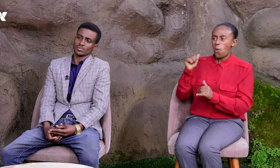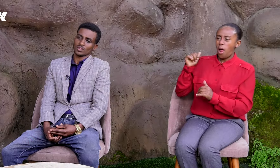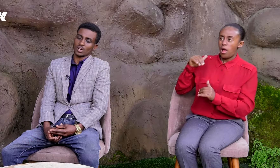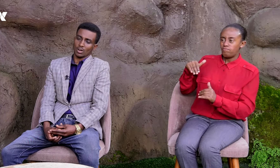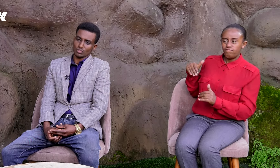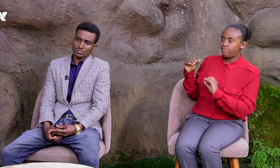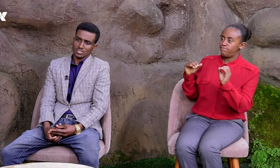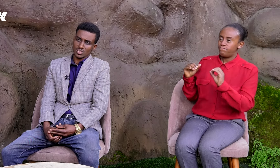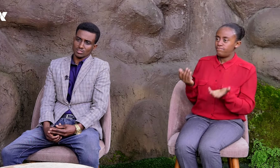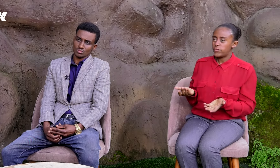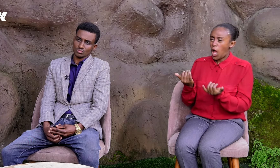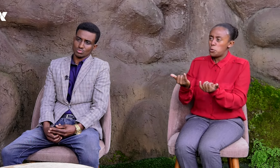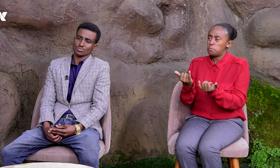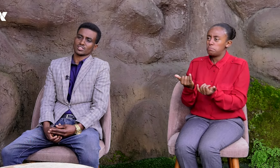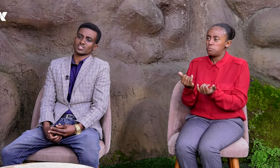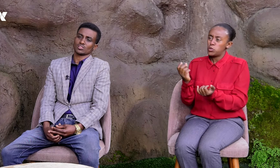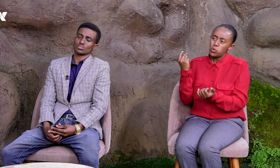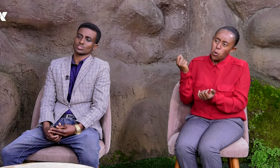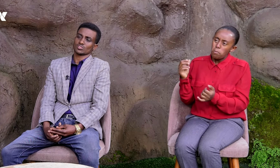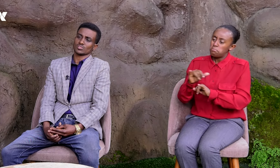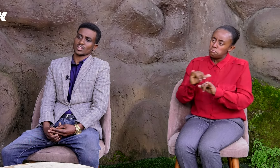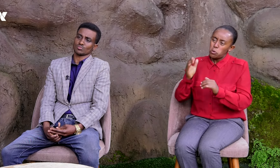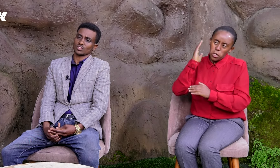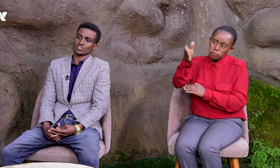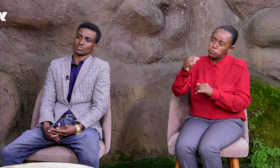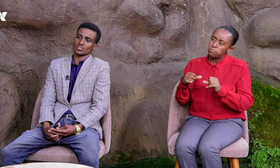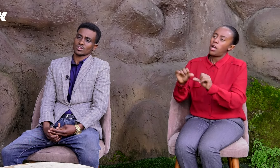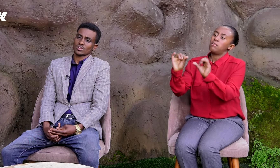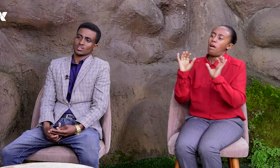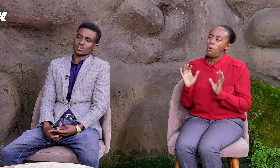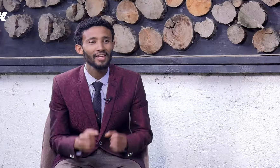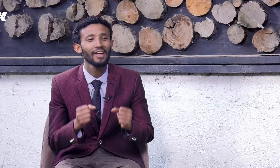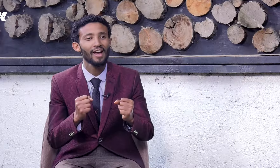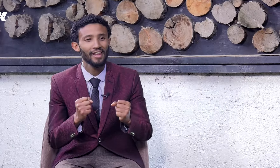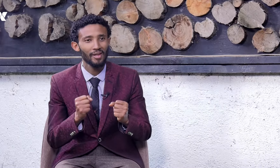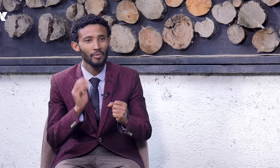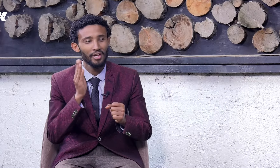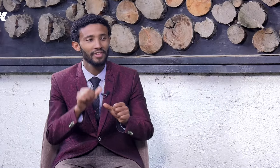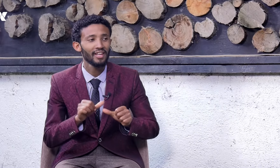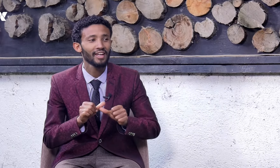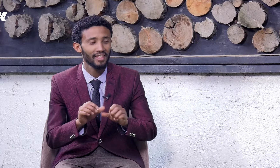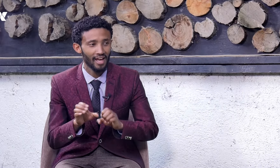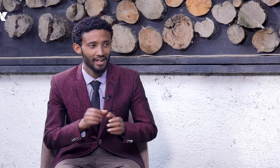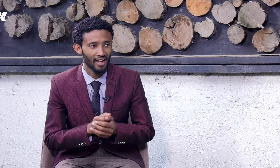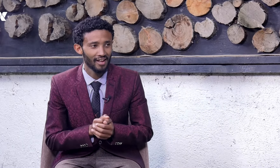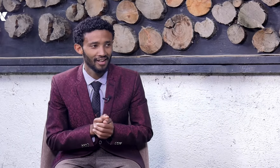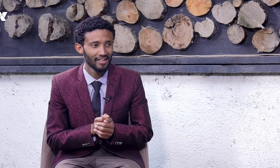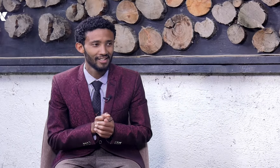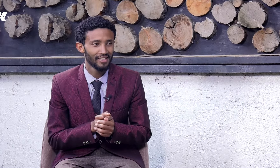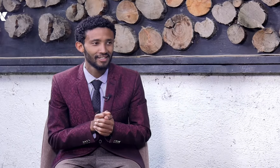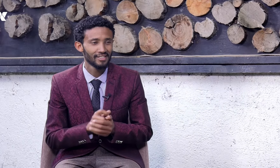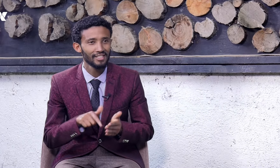አይገባም። አሁንም እንደዛ ነው፣ ድሮም እንደዛ ነው፣ ለወደፊትም በዛ ነው የምቀጥለው። ጥንካሬ ወደፊት እንድቀጥል